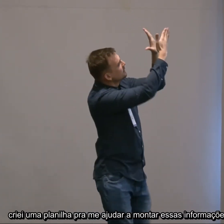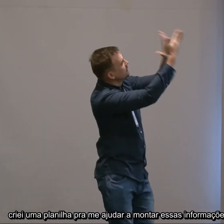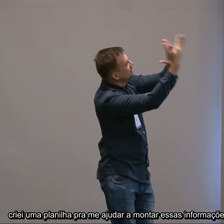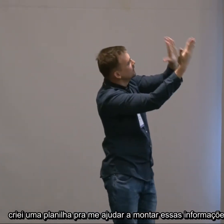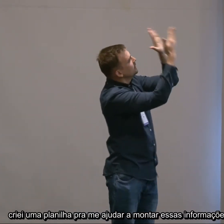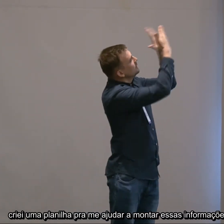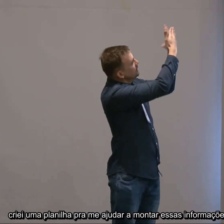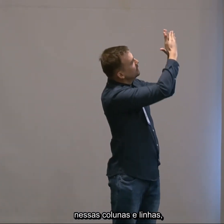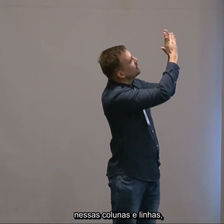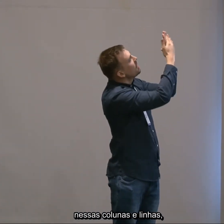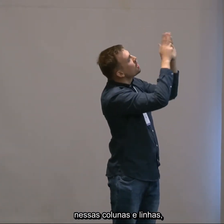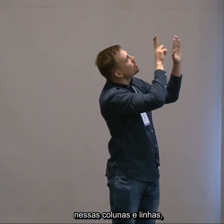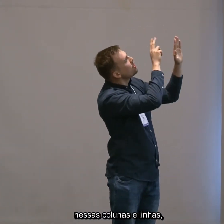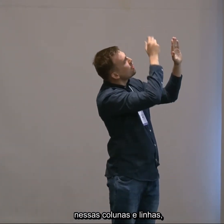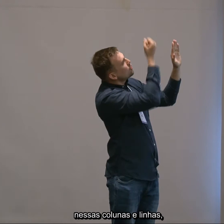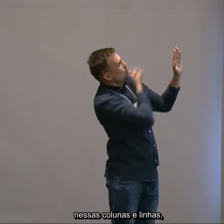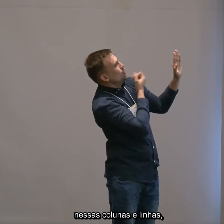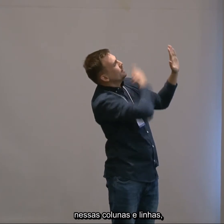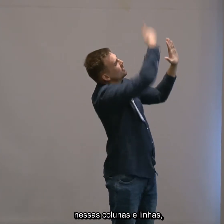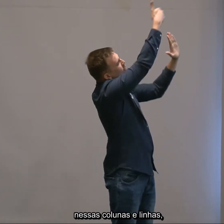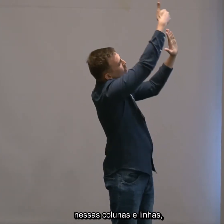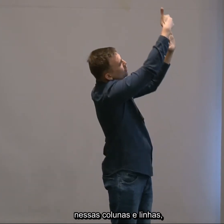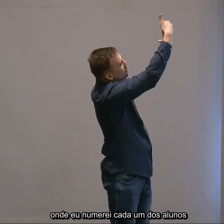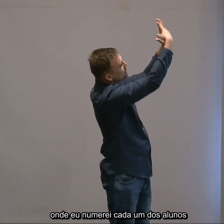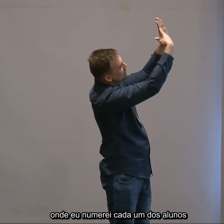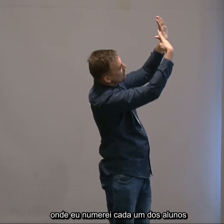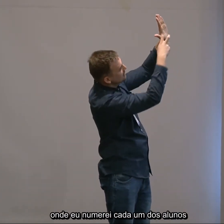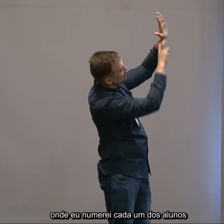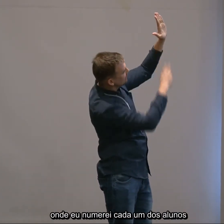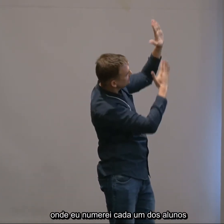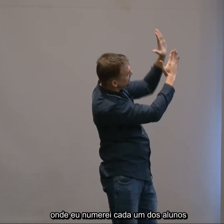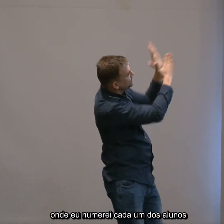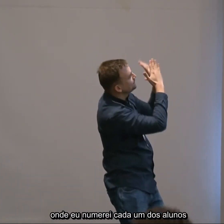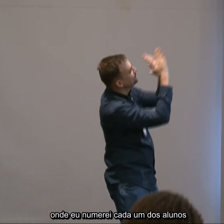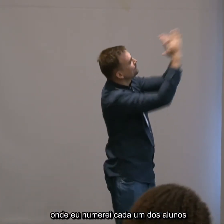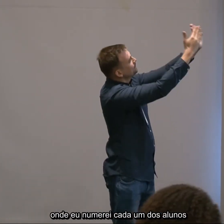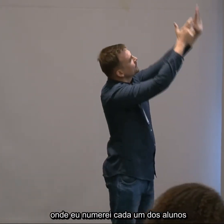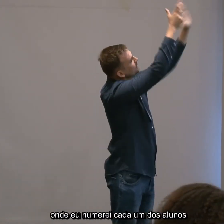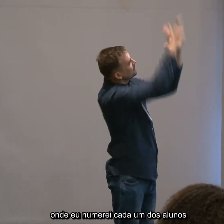informação nessas colunas linhas onde numerei cada um dos alunos